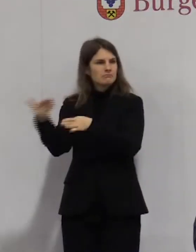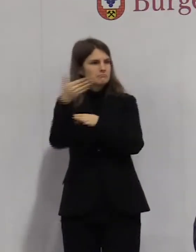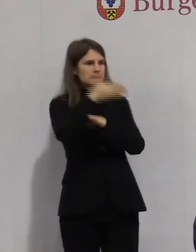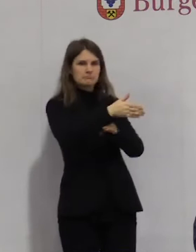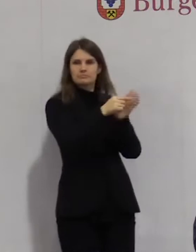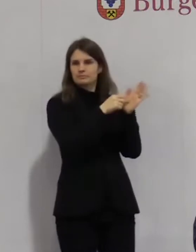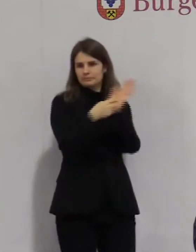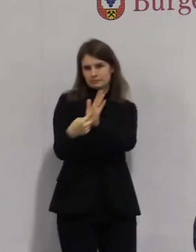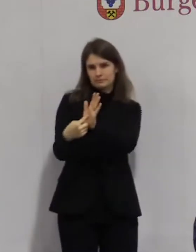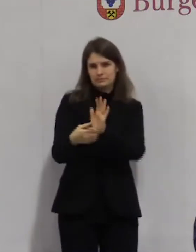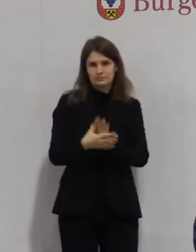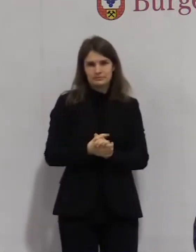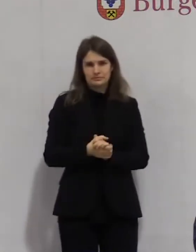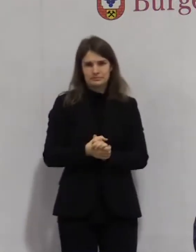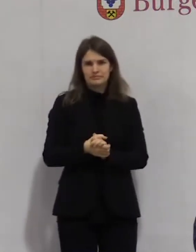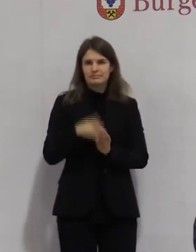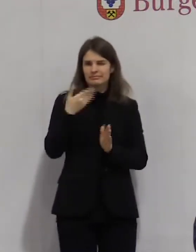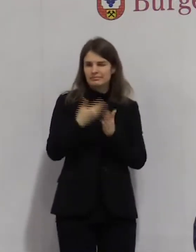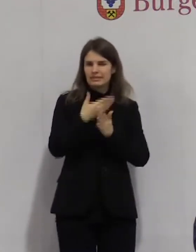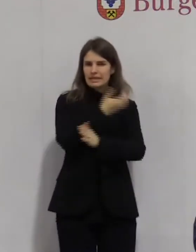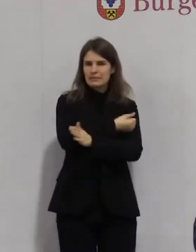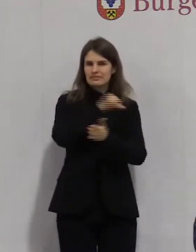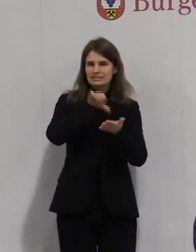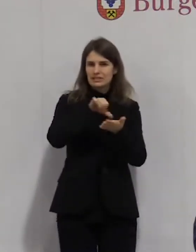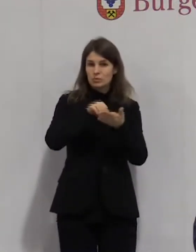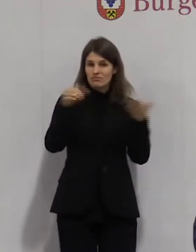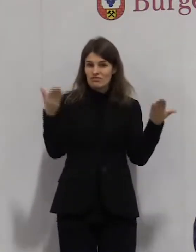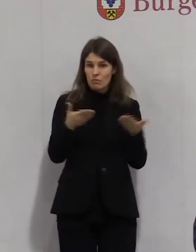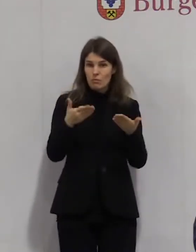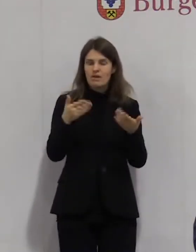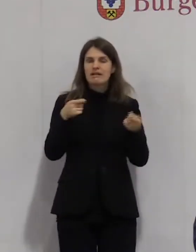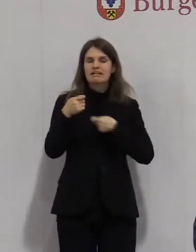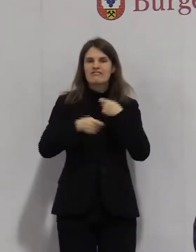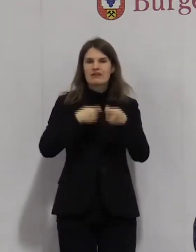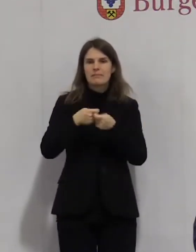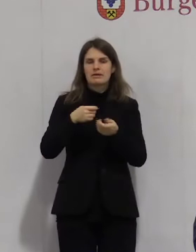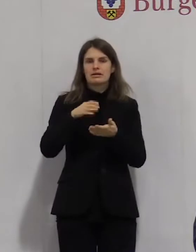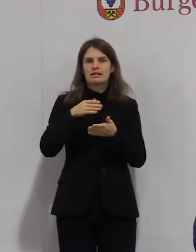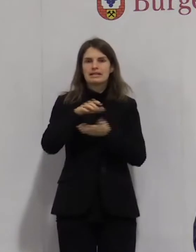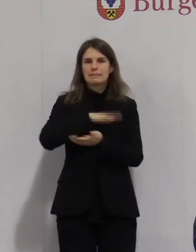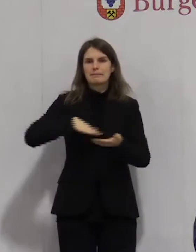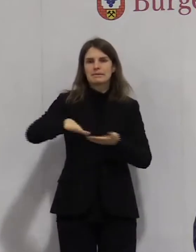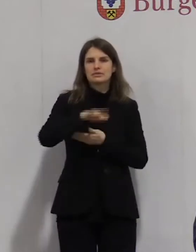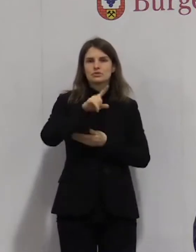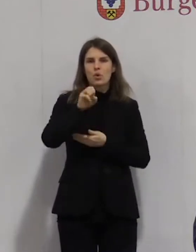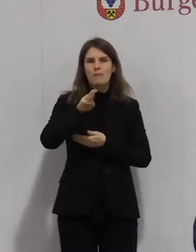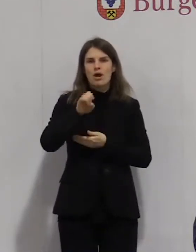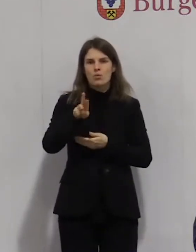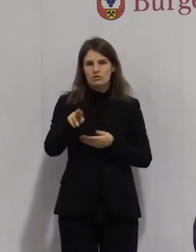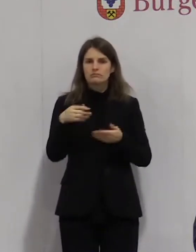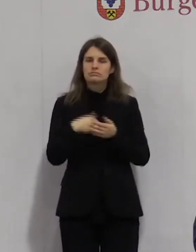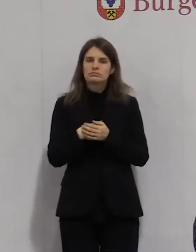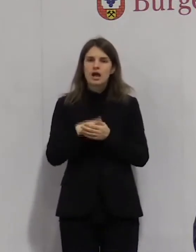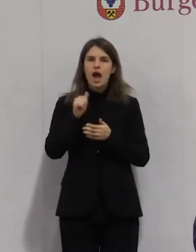Impfzentrum wird, das kann ich sagen, im Gewerbegebiet in Zorbau eingerichtet werden, unmittelbar an